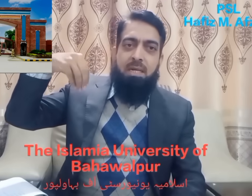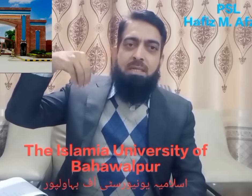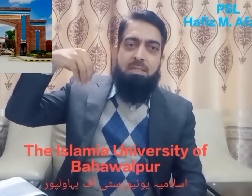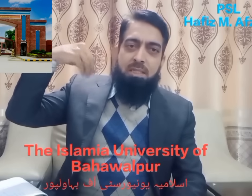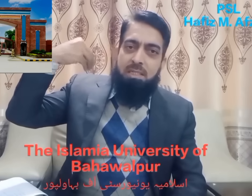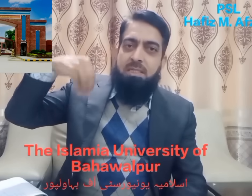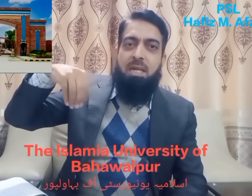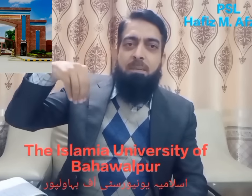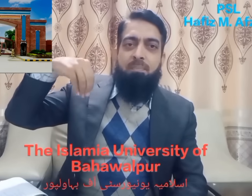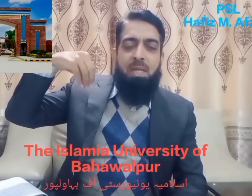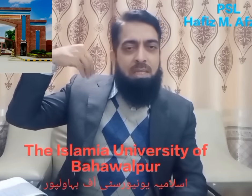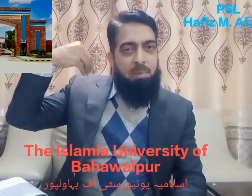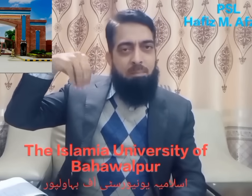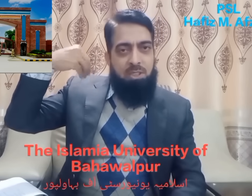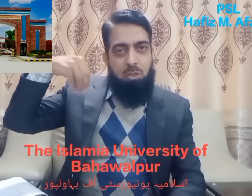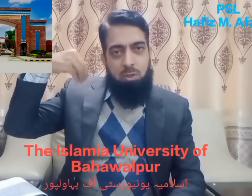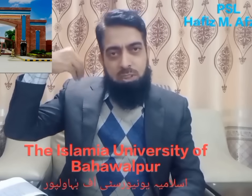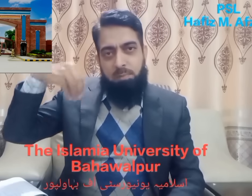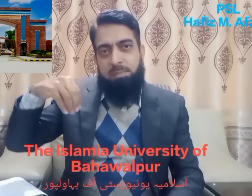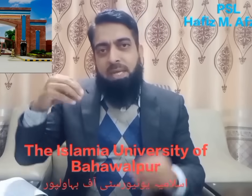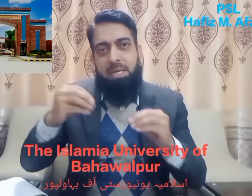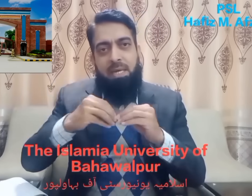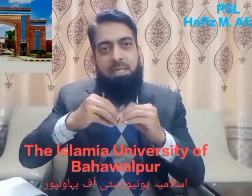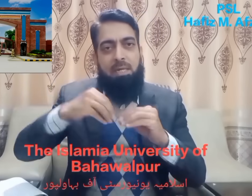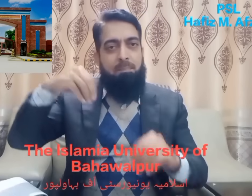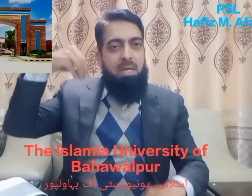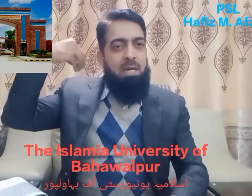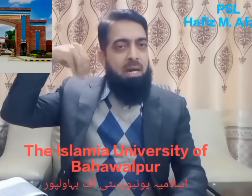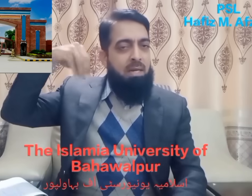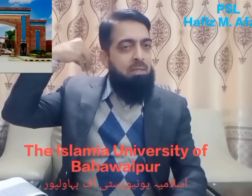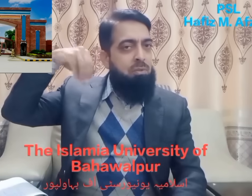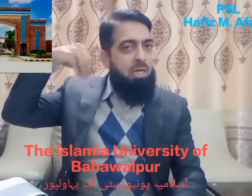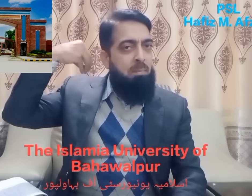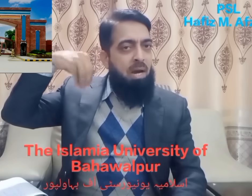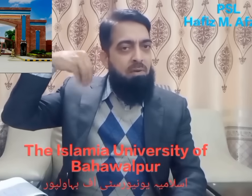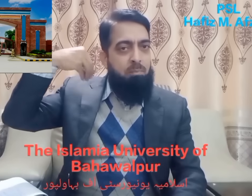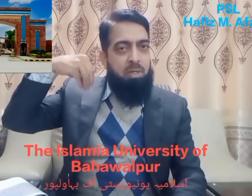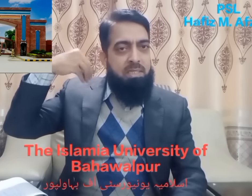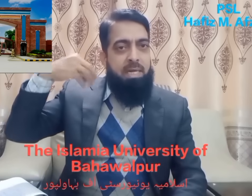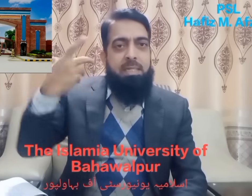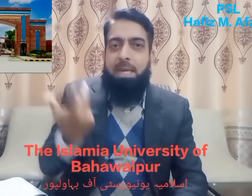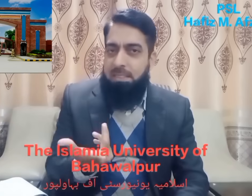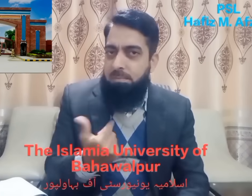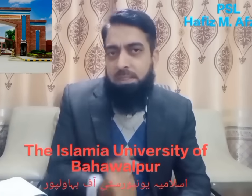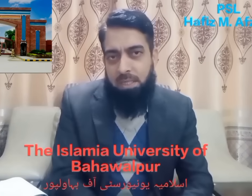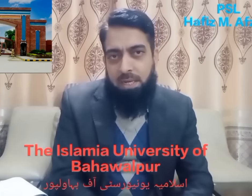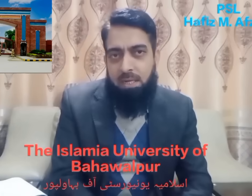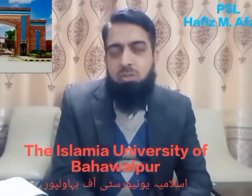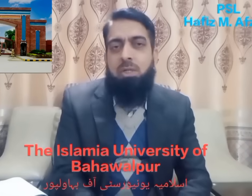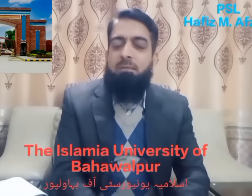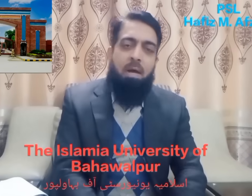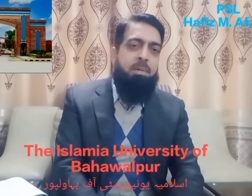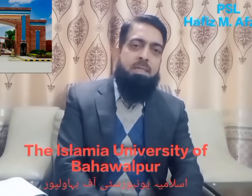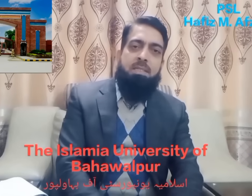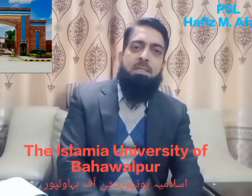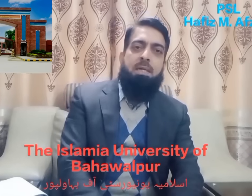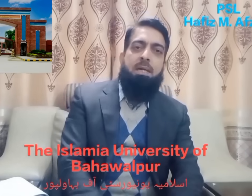करेंगे सिटीज नेम तब हम इसकी लॉजिक भी बताएंगे कि ये बी करा के तो ये बहावलपुर का साइन ये कैसे बनता है, इंशाल्लाह वहां पे डिस्कस